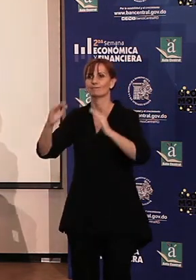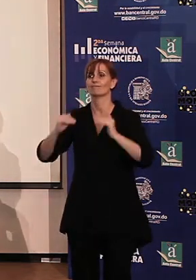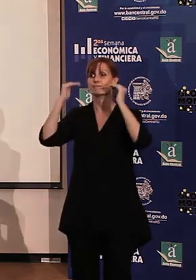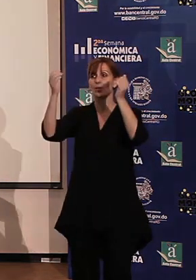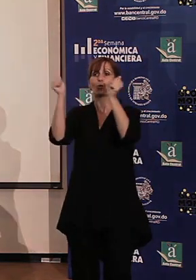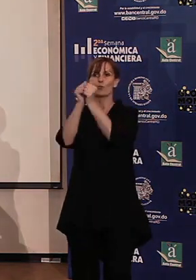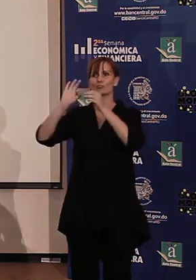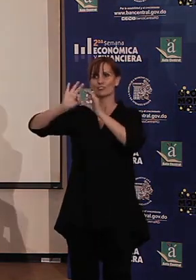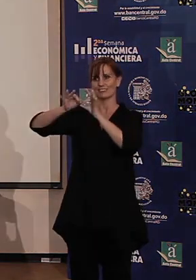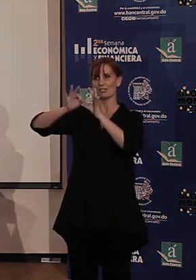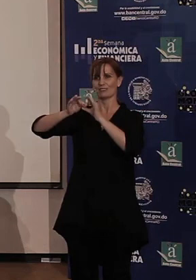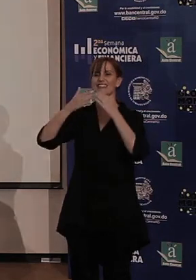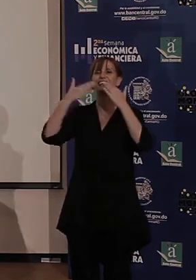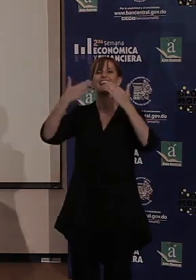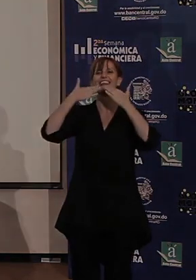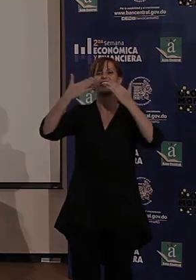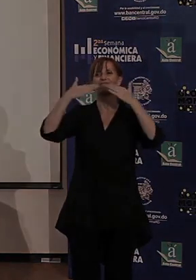buenas tardes y gracias